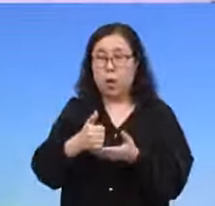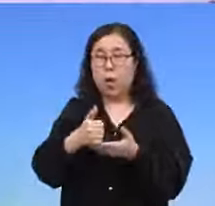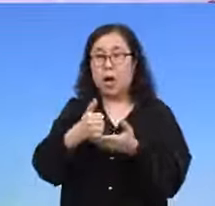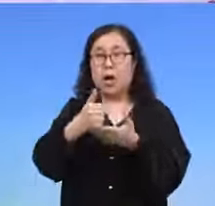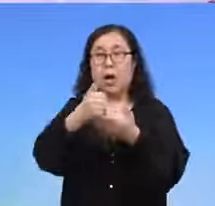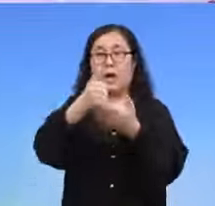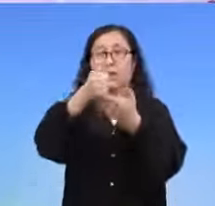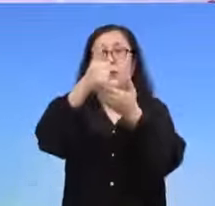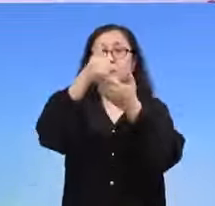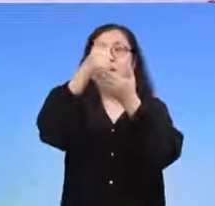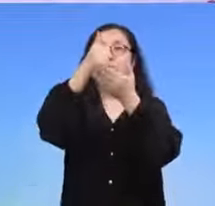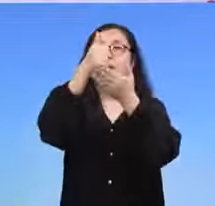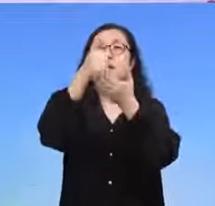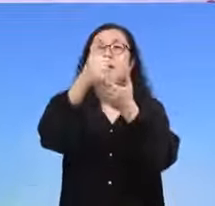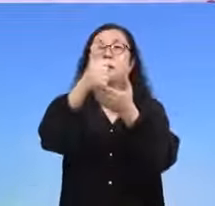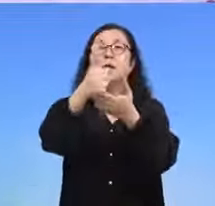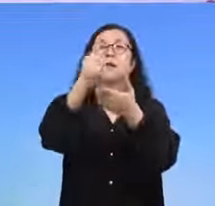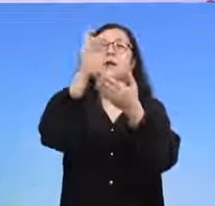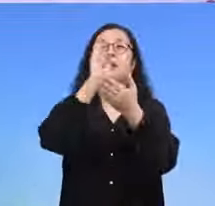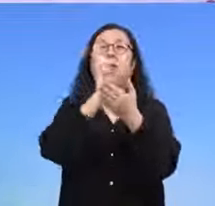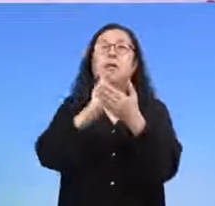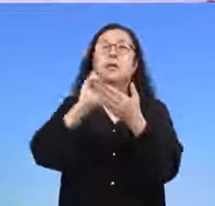여호와를 찬양하리.